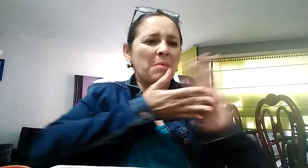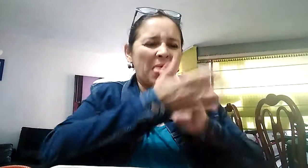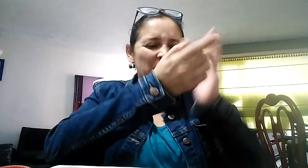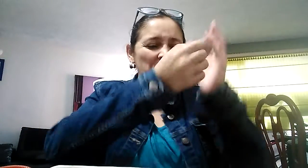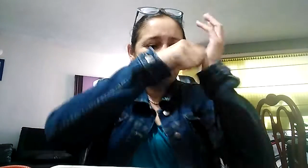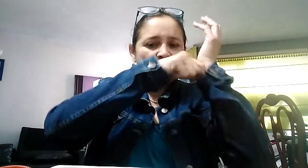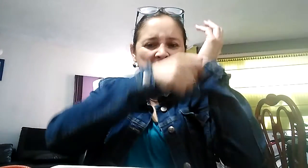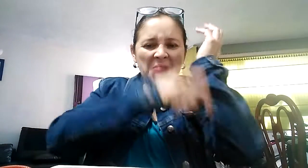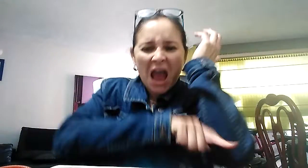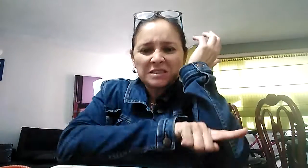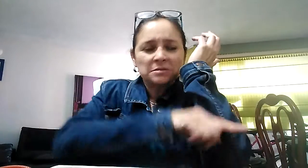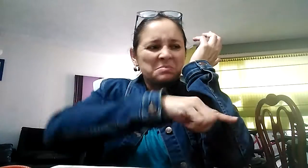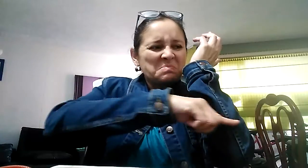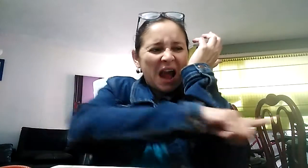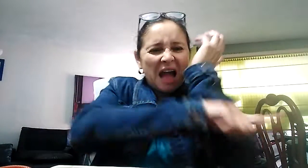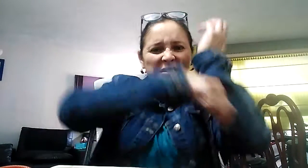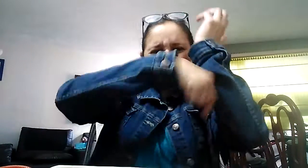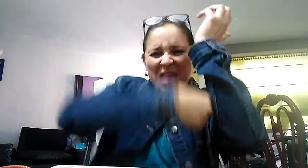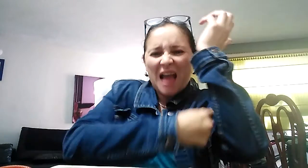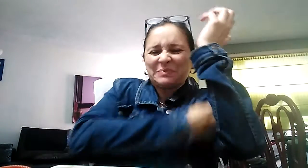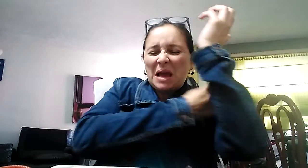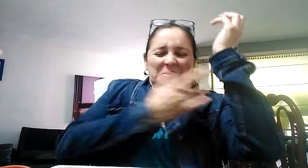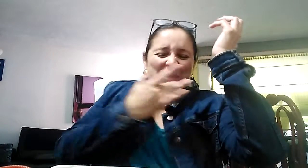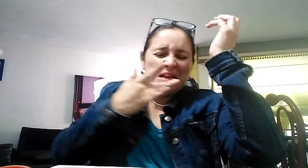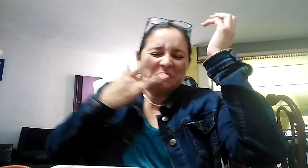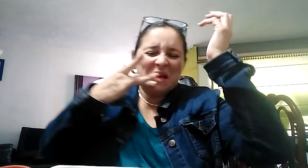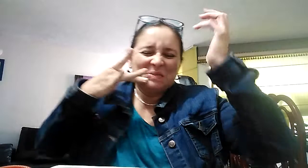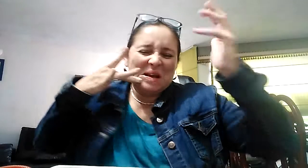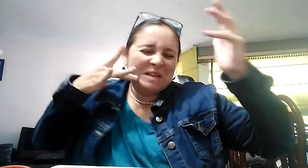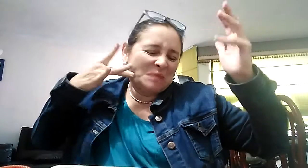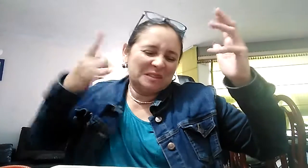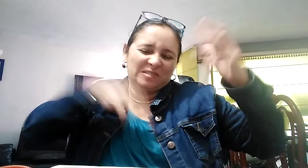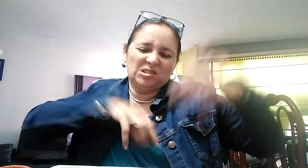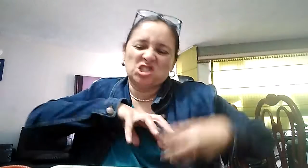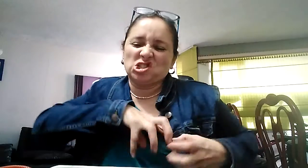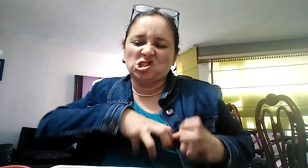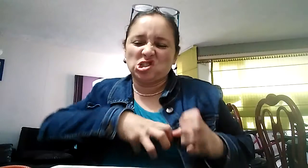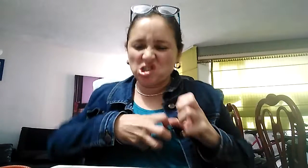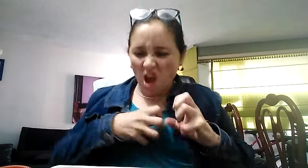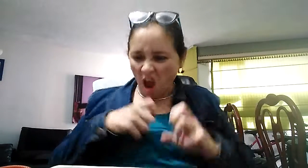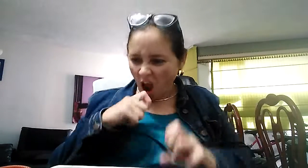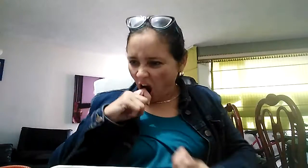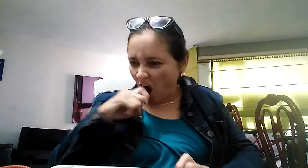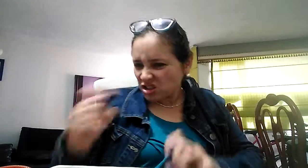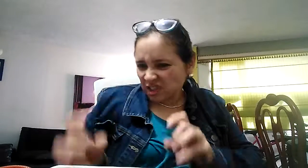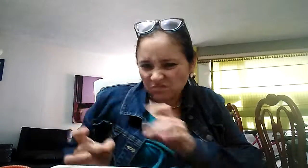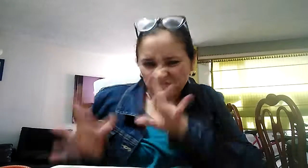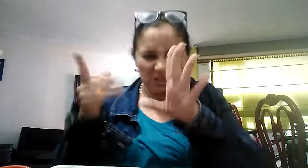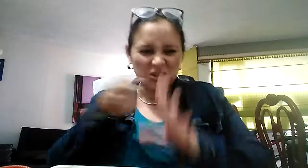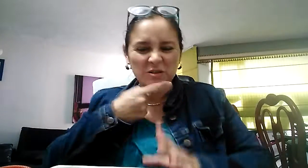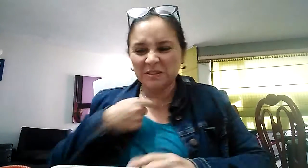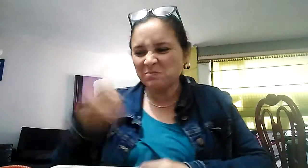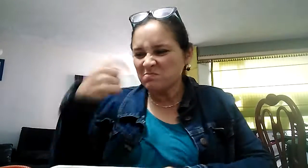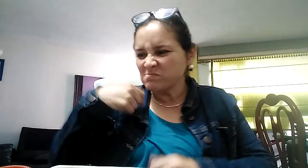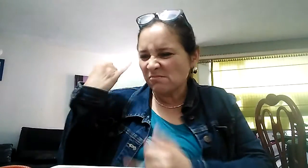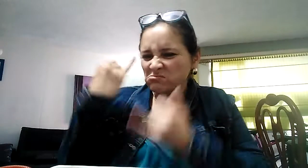me llamo Dipper Pine. Pata Pine, Pine, Pine. Encantado, Pata Pine, Pine, Pine. ¿Realmente sueno así? ¡Oh, aquí viene mi parte